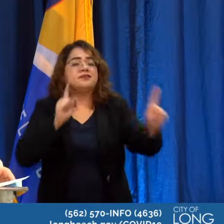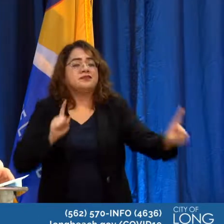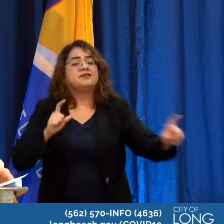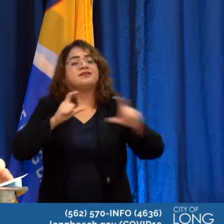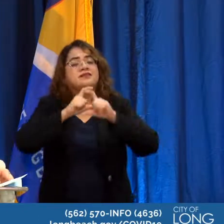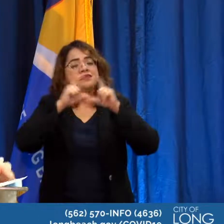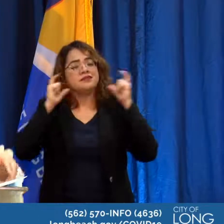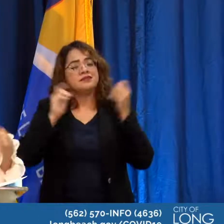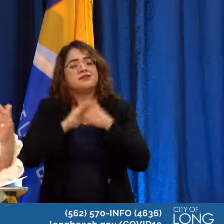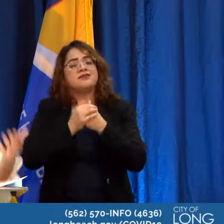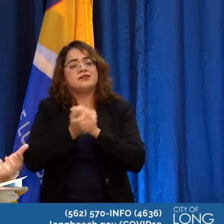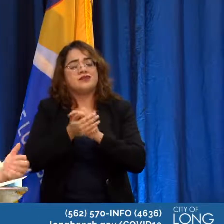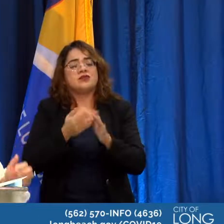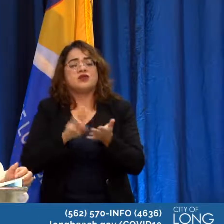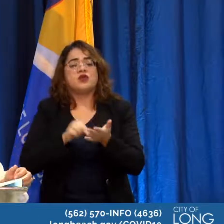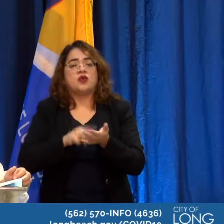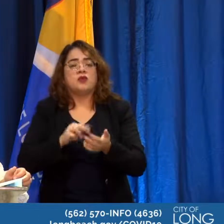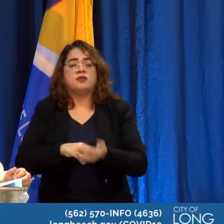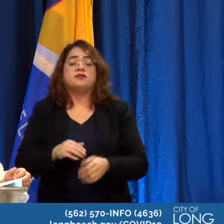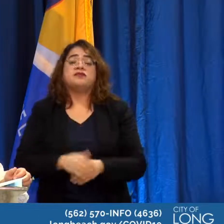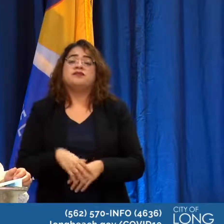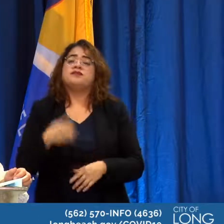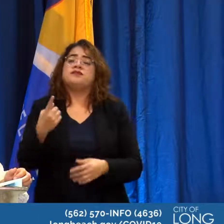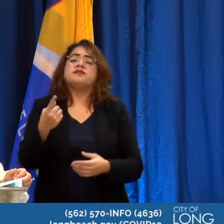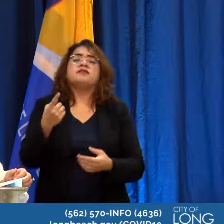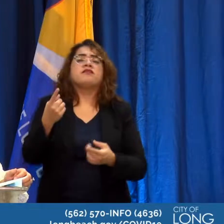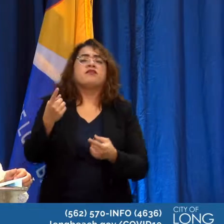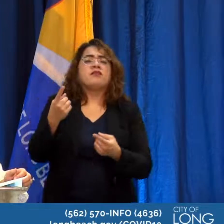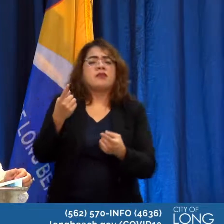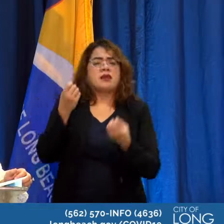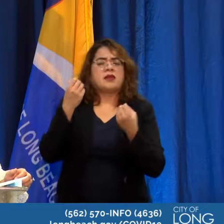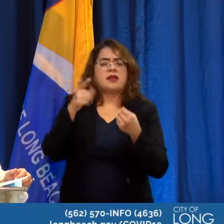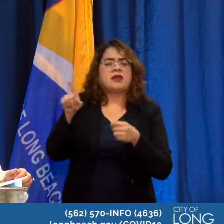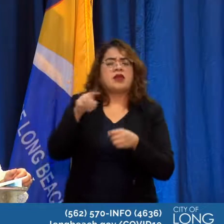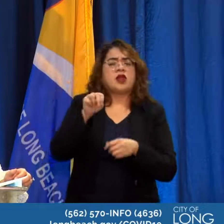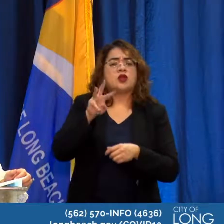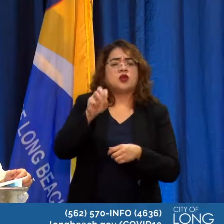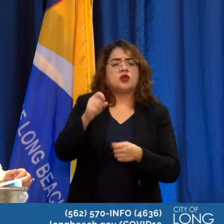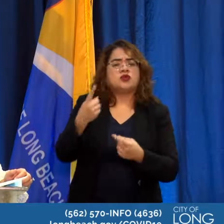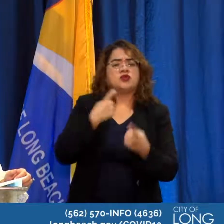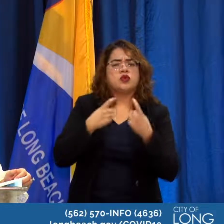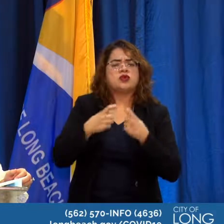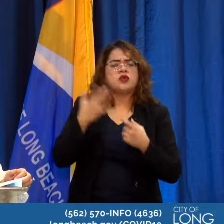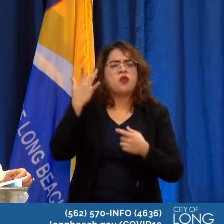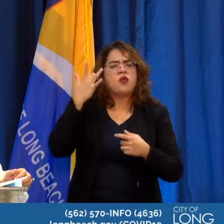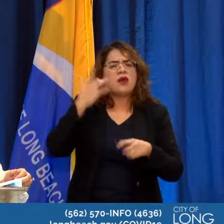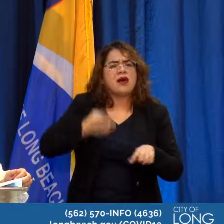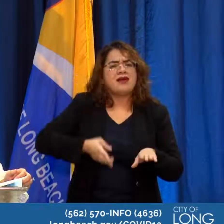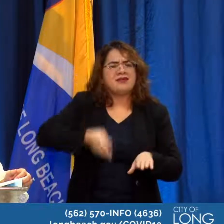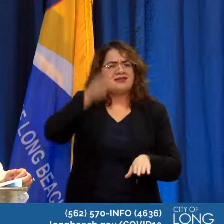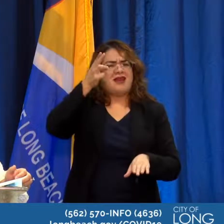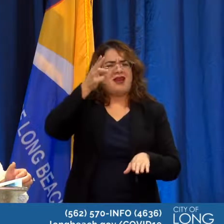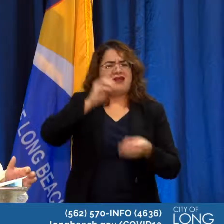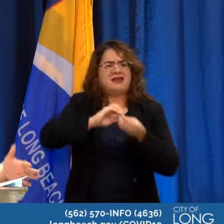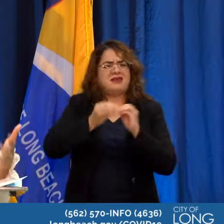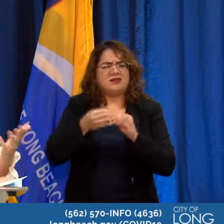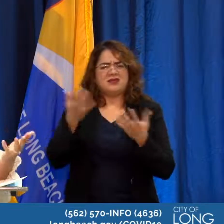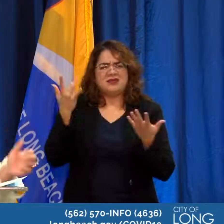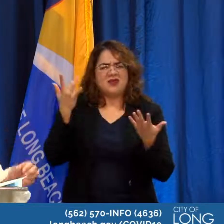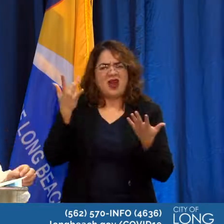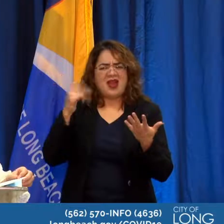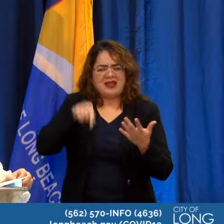los medios es por qué estamos viendo un incremento tan grande, tan drástico durante este mes. Y sí se